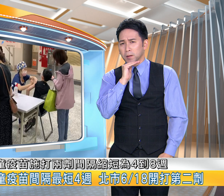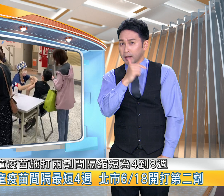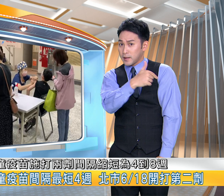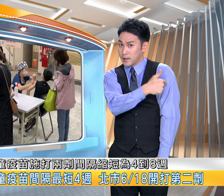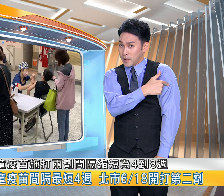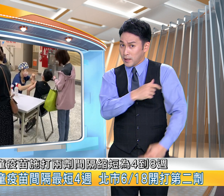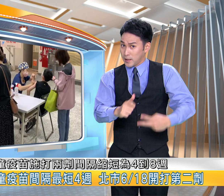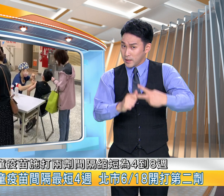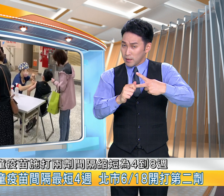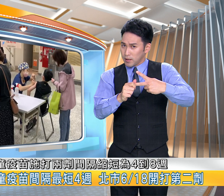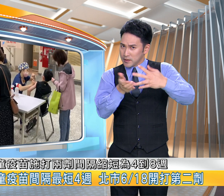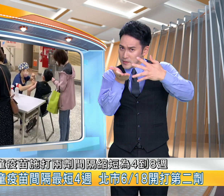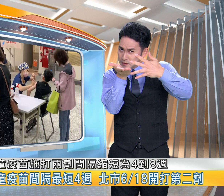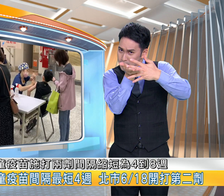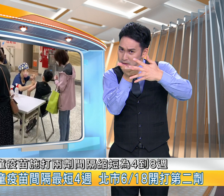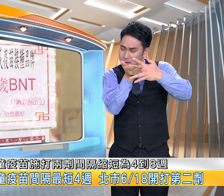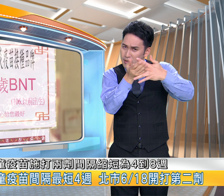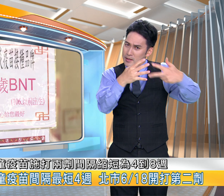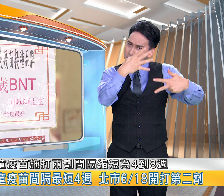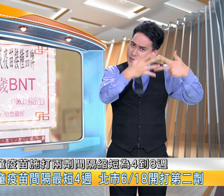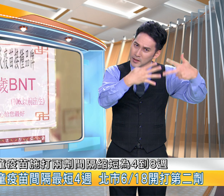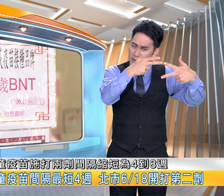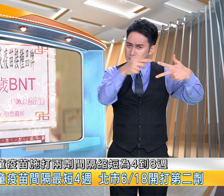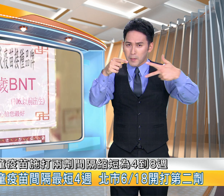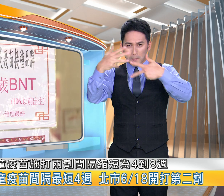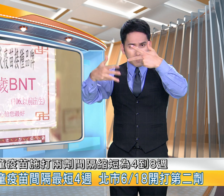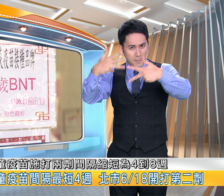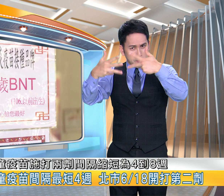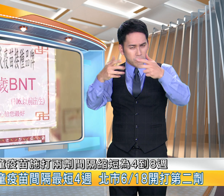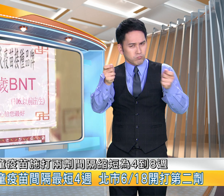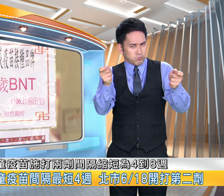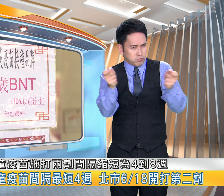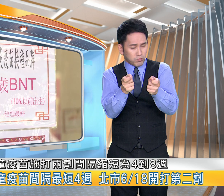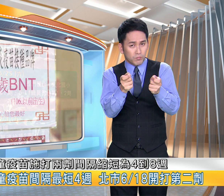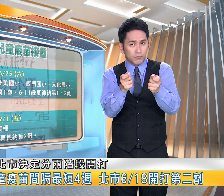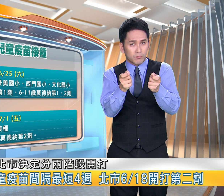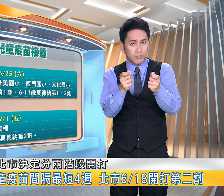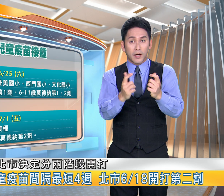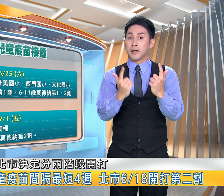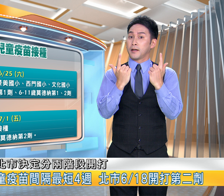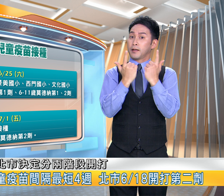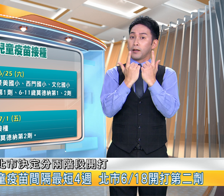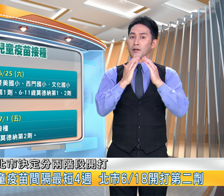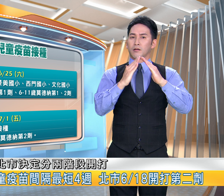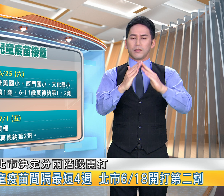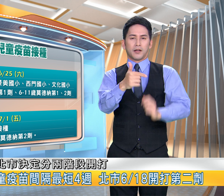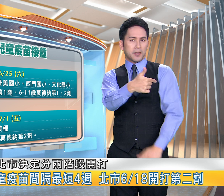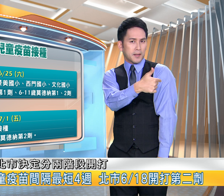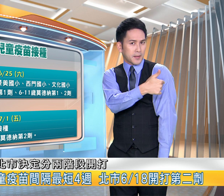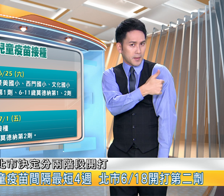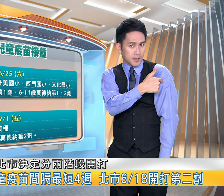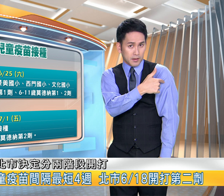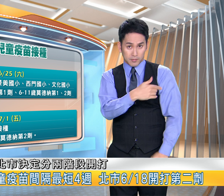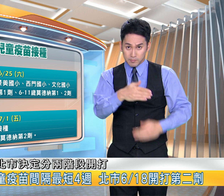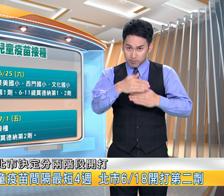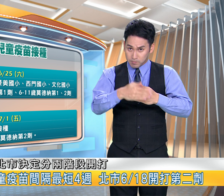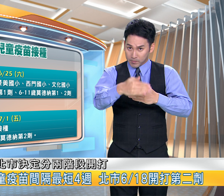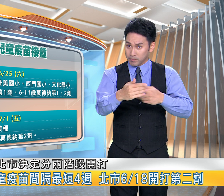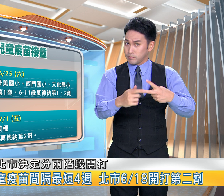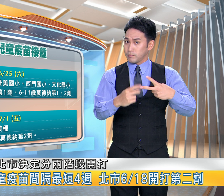短为4到8周。而台北市决定分2阶段开打，第